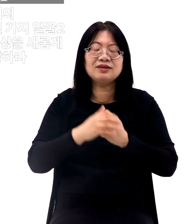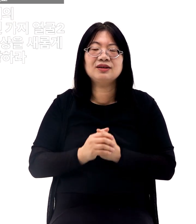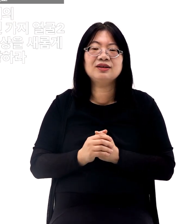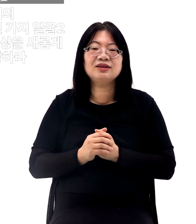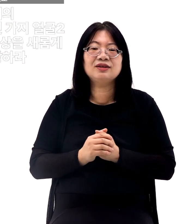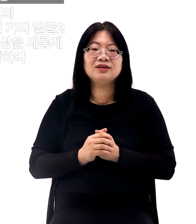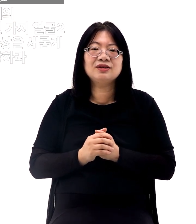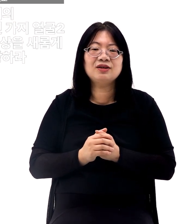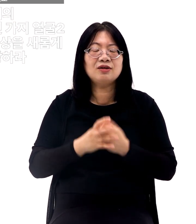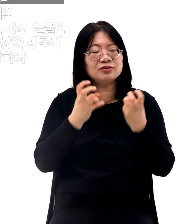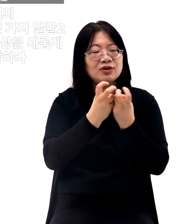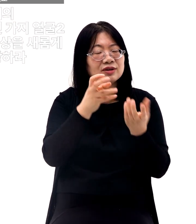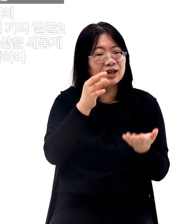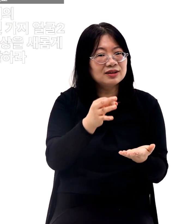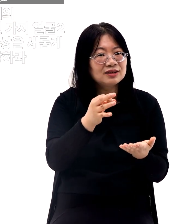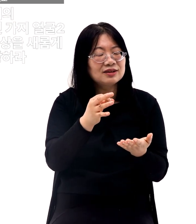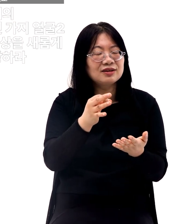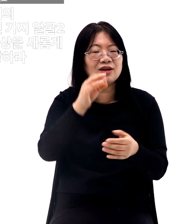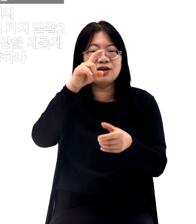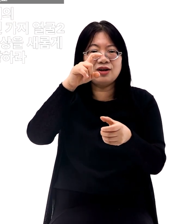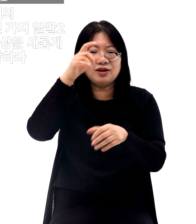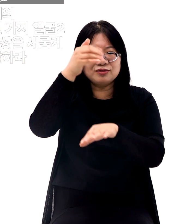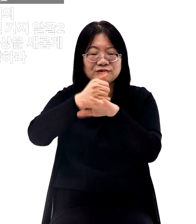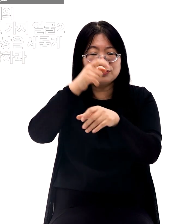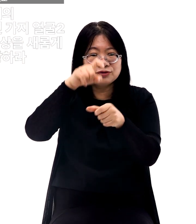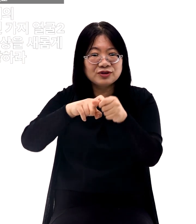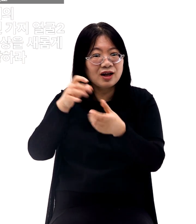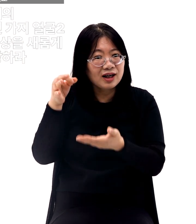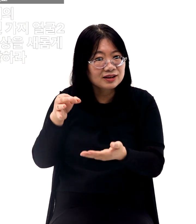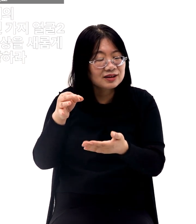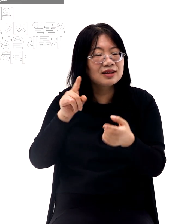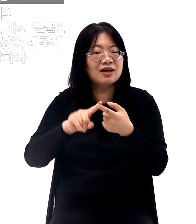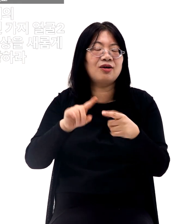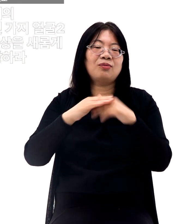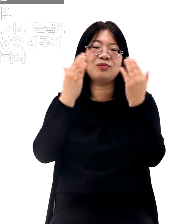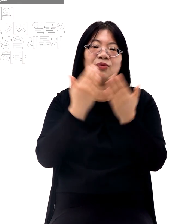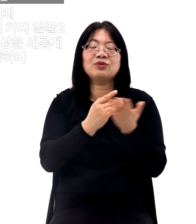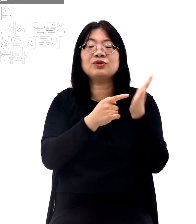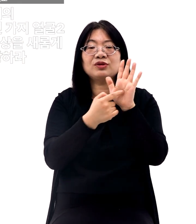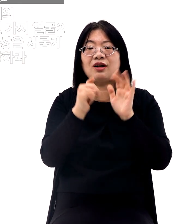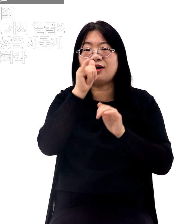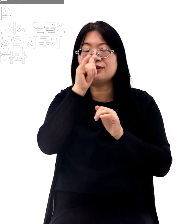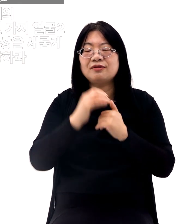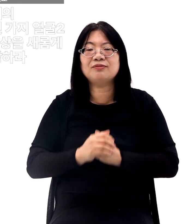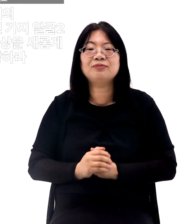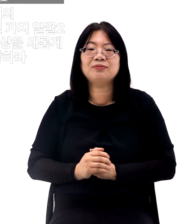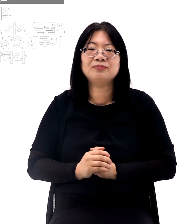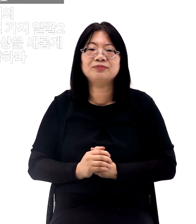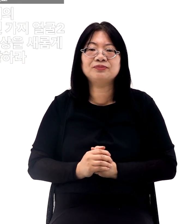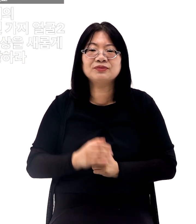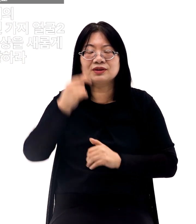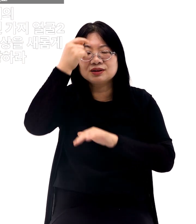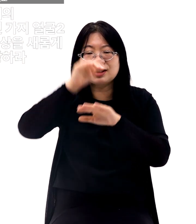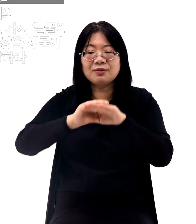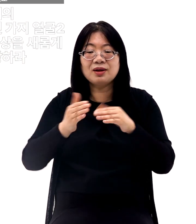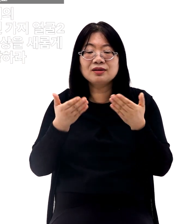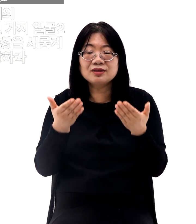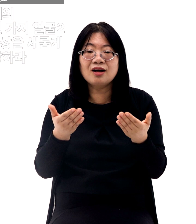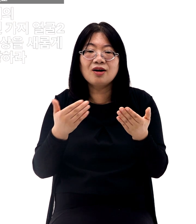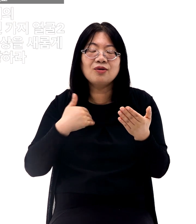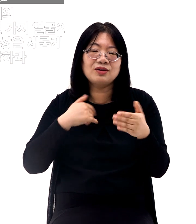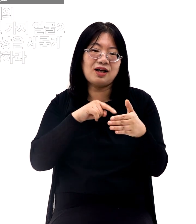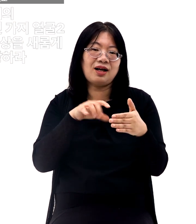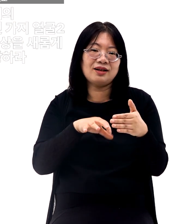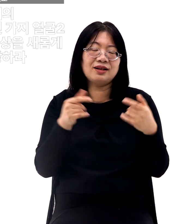이것이 수단적 가치냐, 궁극의 가치냐, 이런 것들을 다 드러냅니다. 예배를 드리다 보면 우리